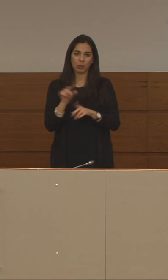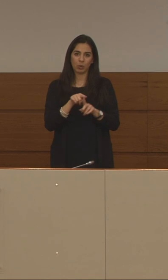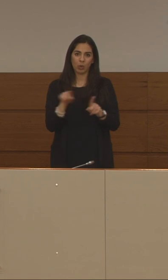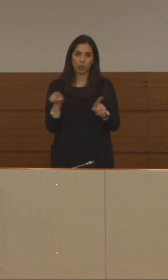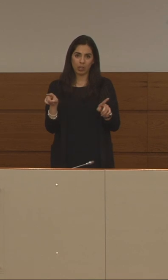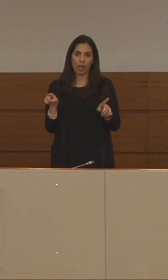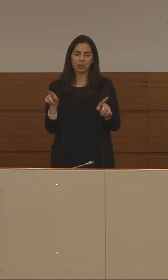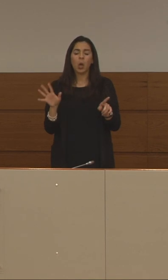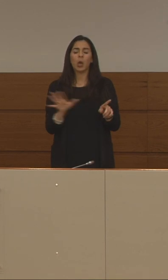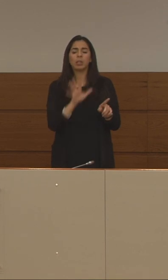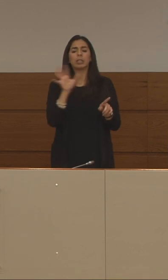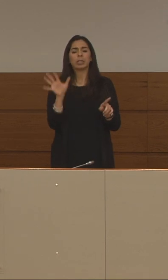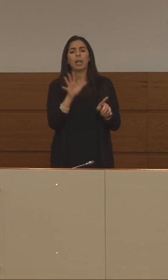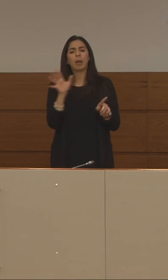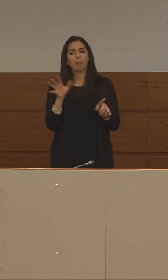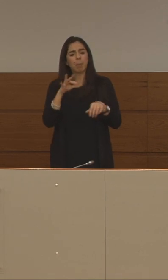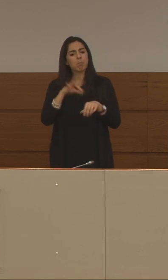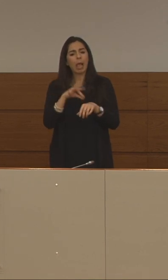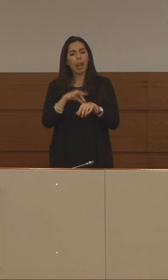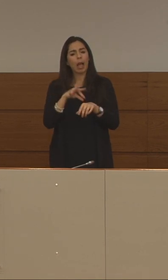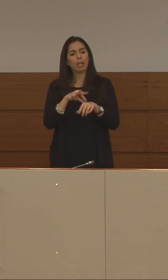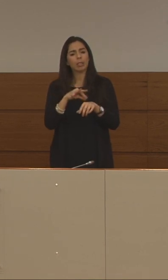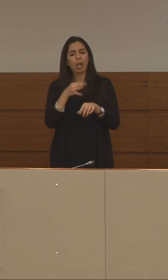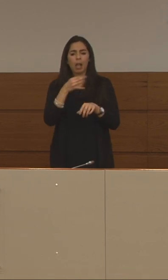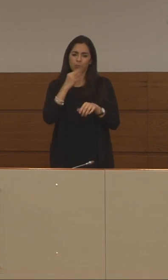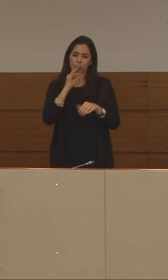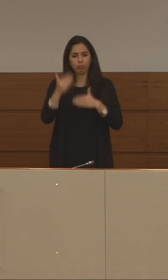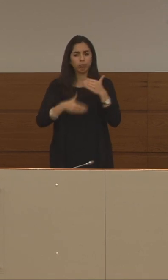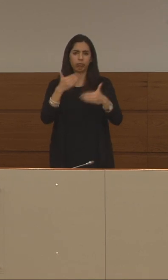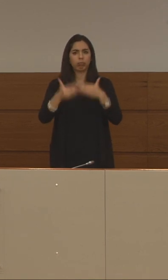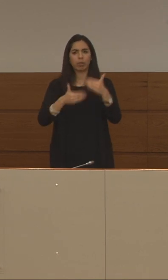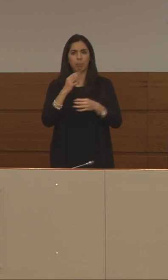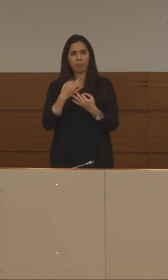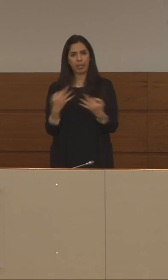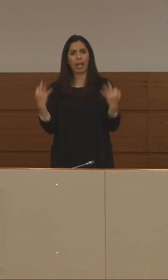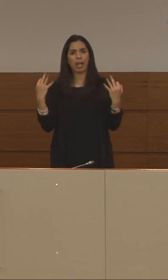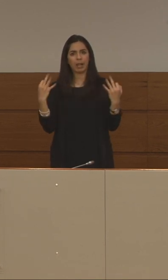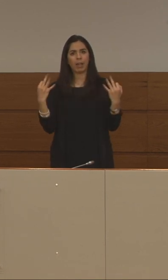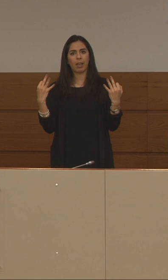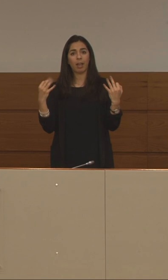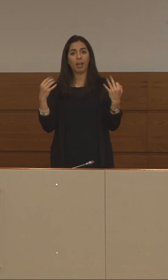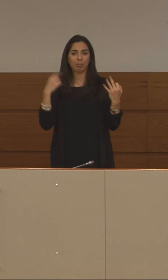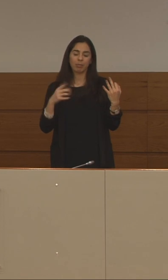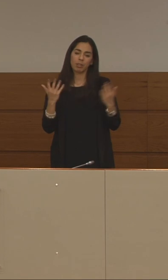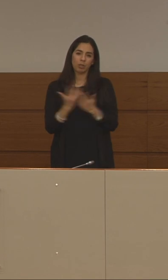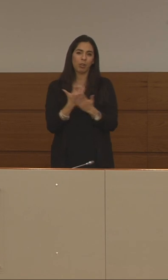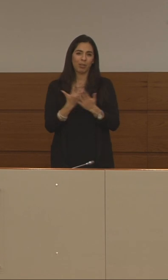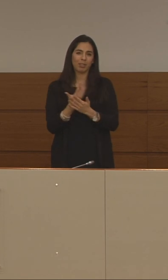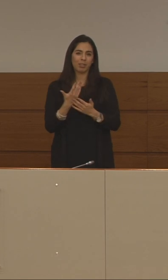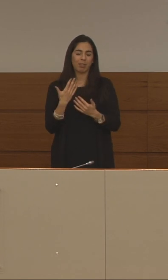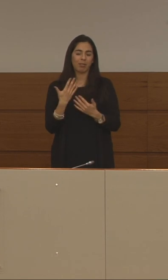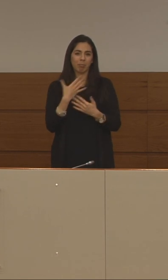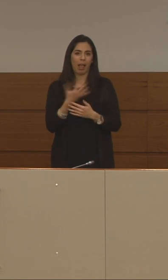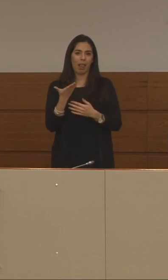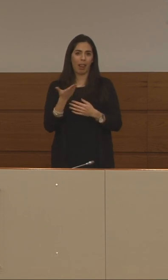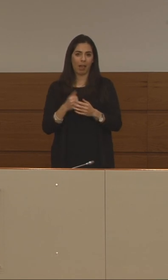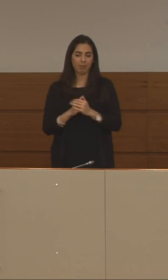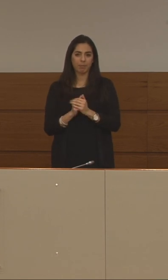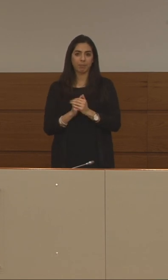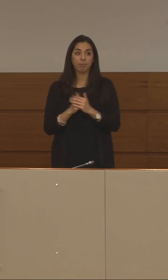superare la malattia abbastanza brillantemente questo era buona notizia naturalmente